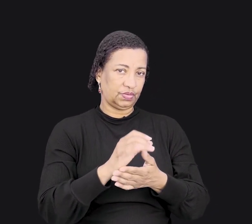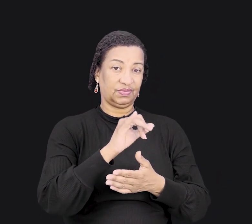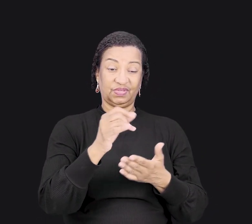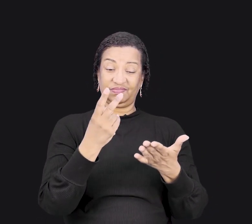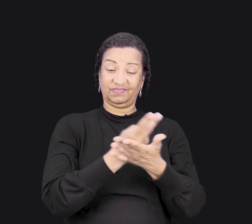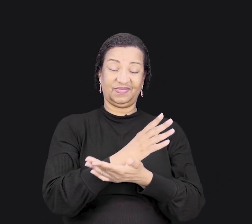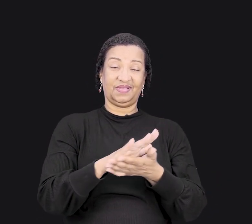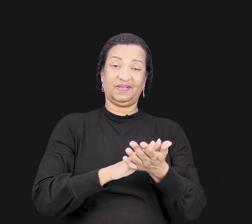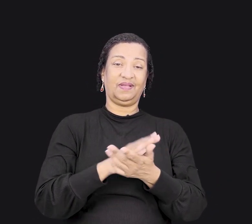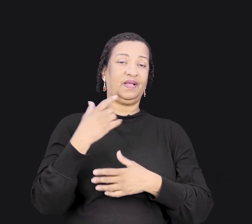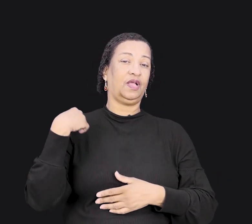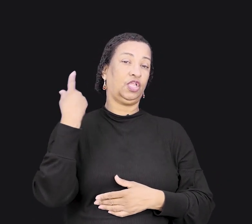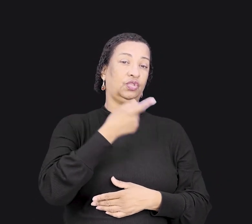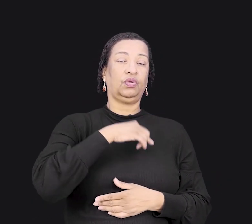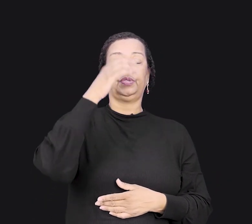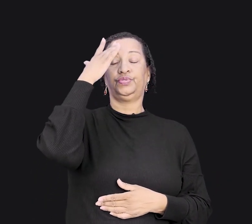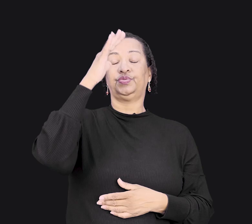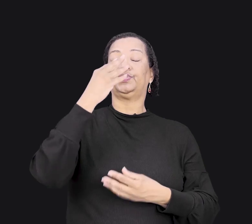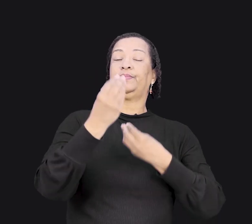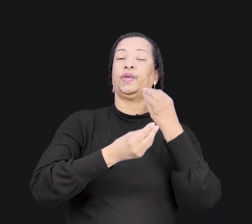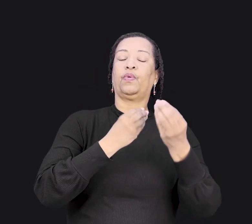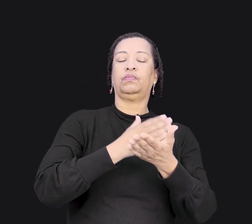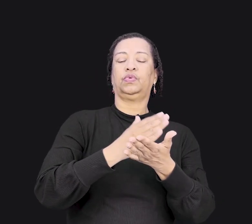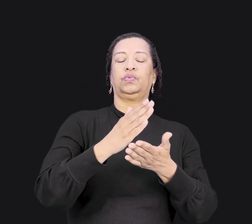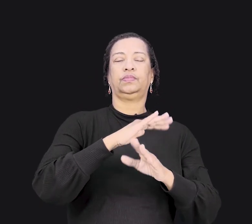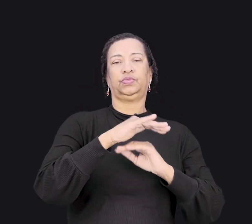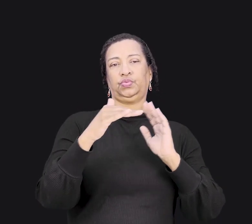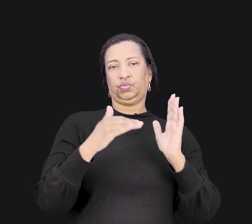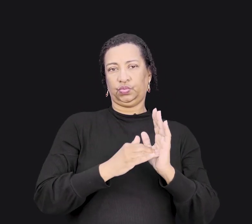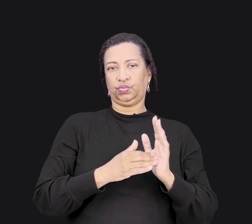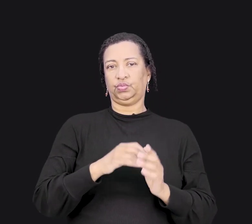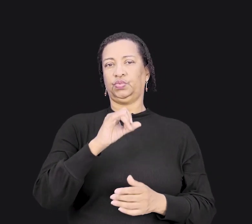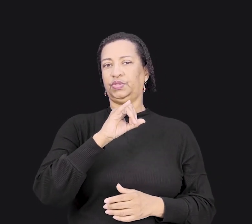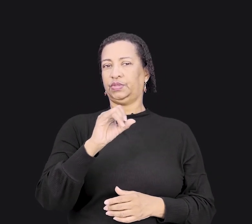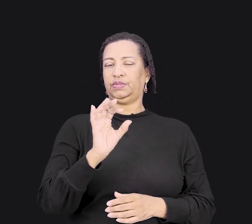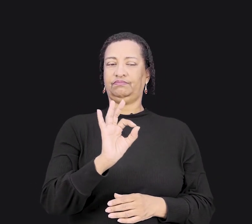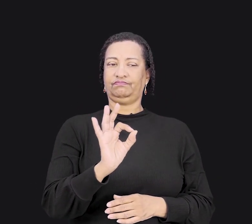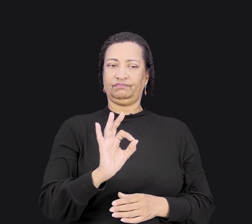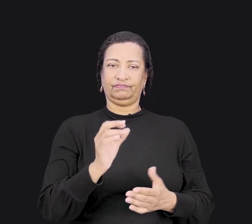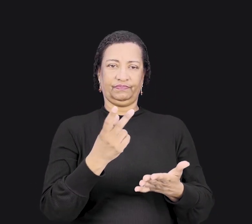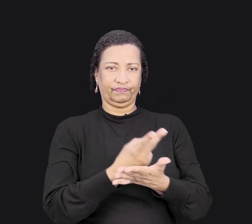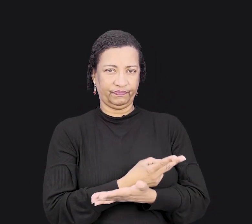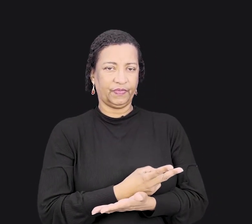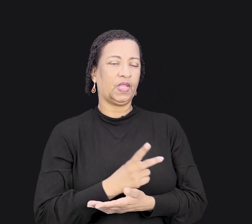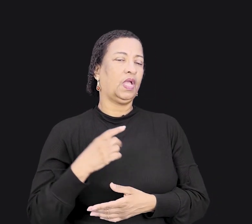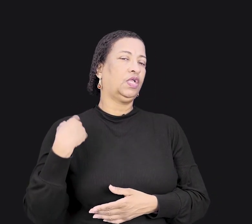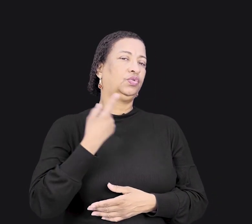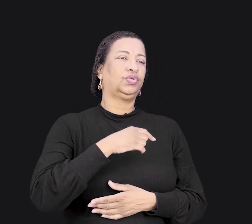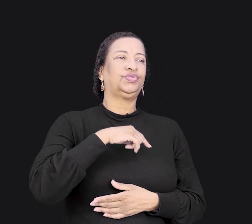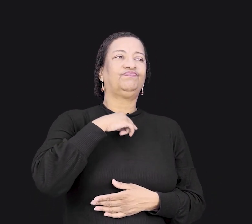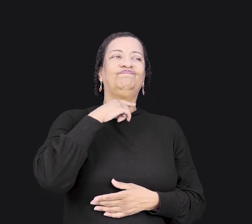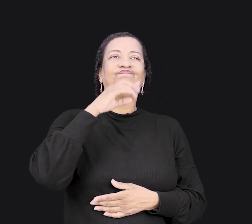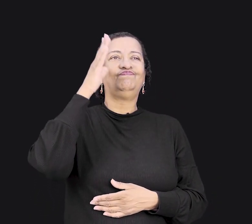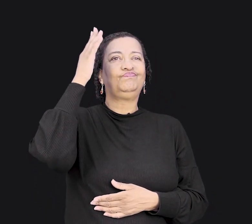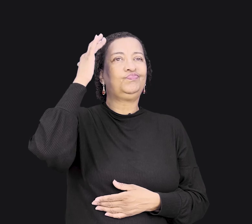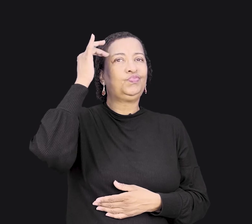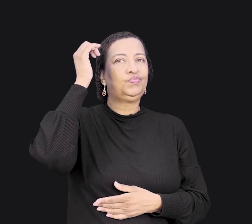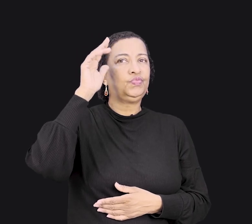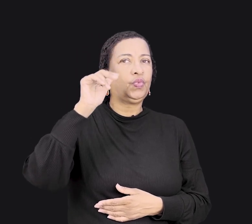jamais saberíamos como tudo começou. Se não fosse assim, nós jamais saberíamos. O mesmo se aplica ao